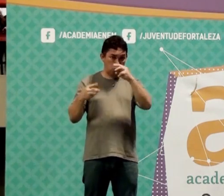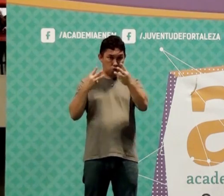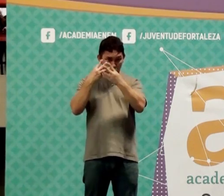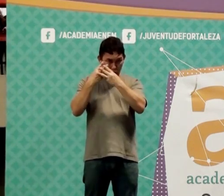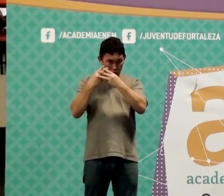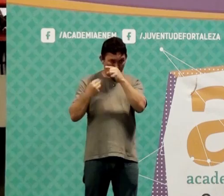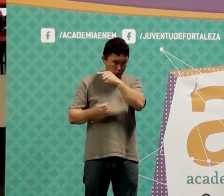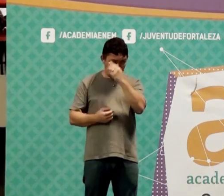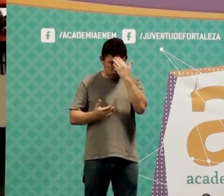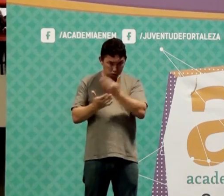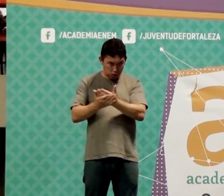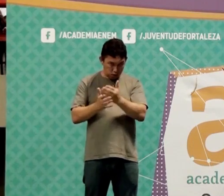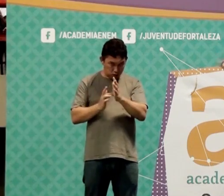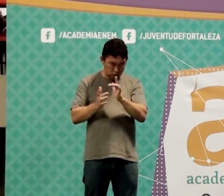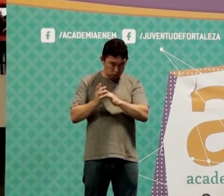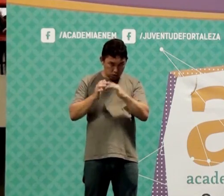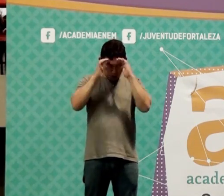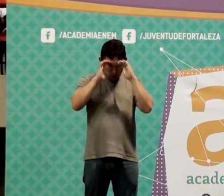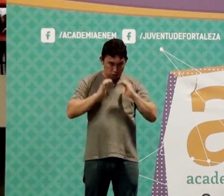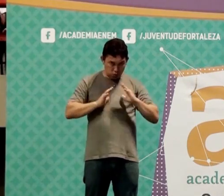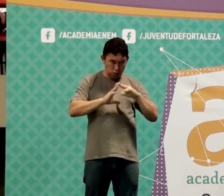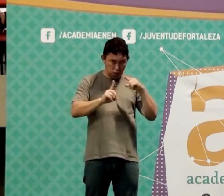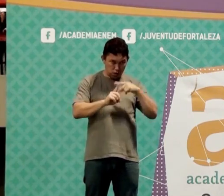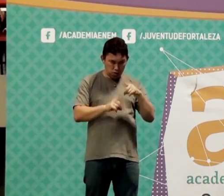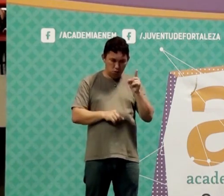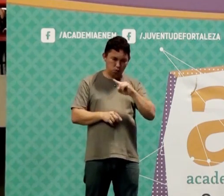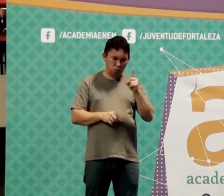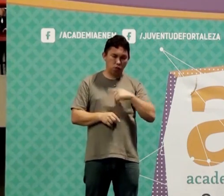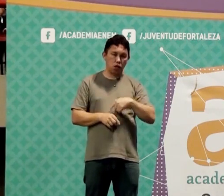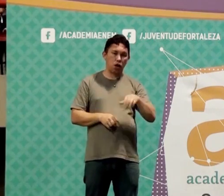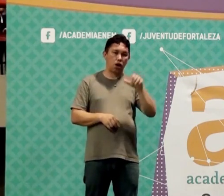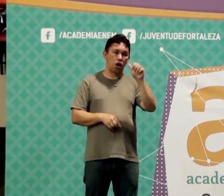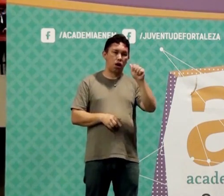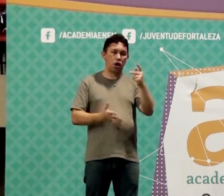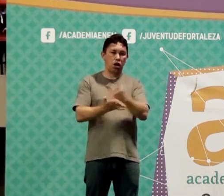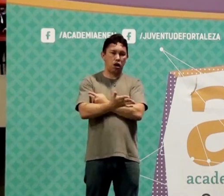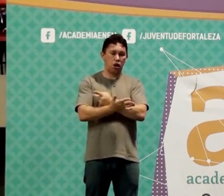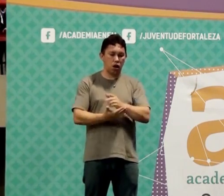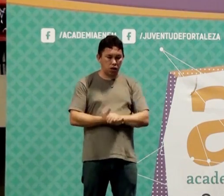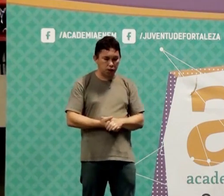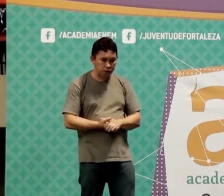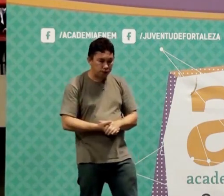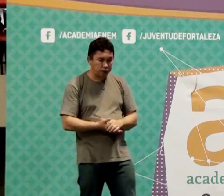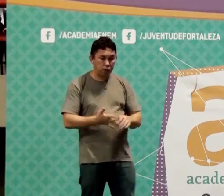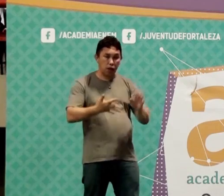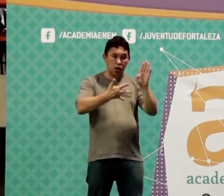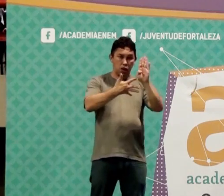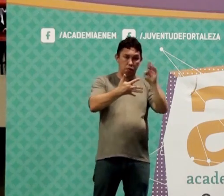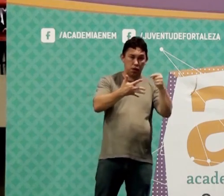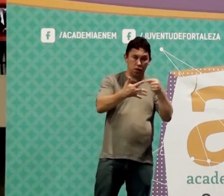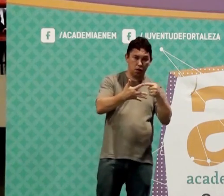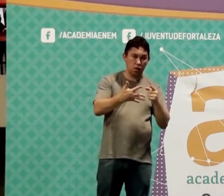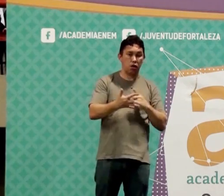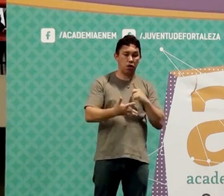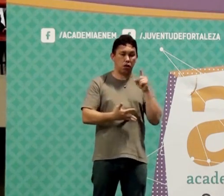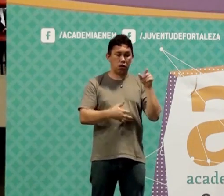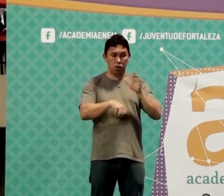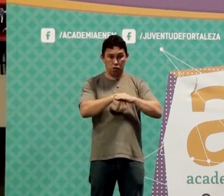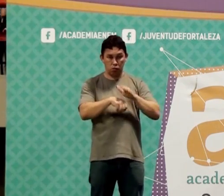é seu. Como é que você pode vender o tempo? Se eu comprar uma coisa à vista, é 10 reais. Se eu comprar em 4